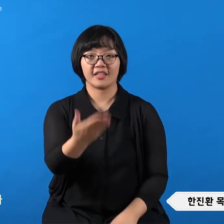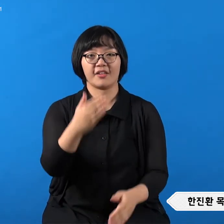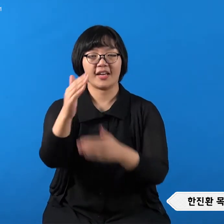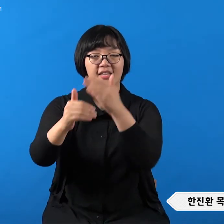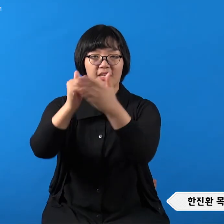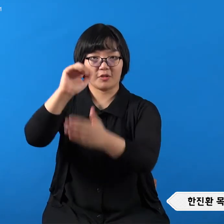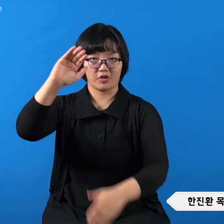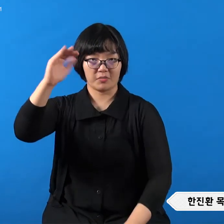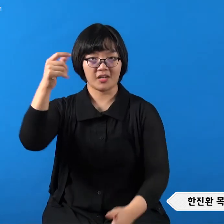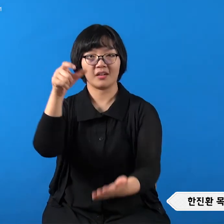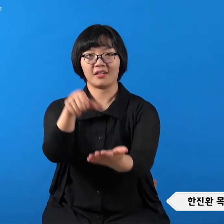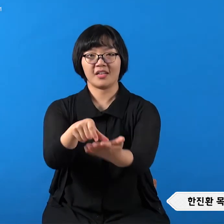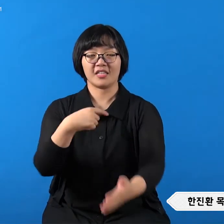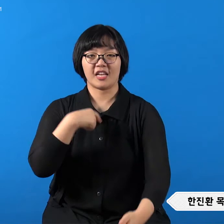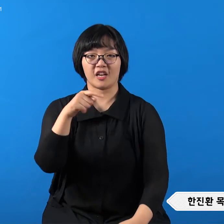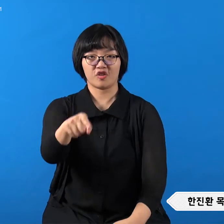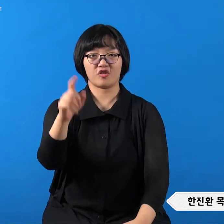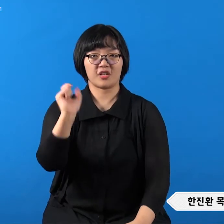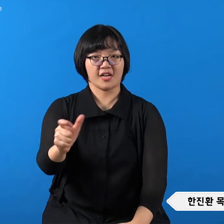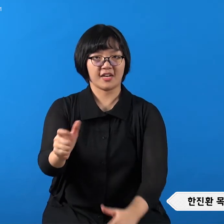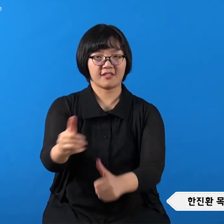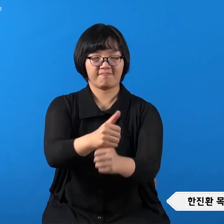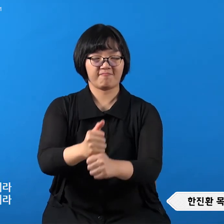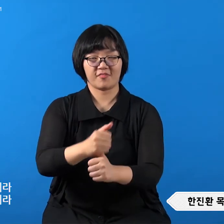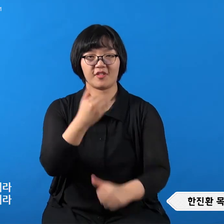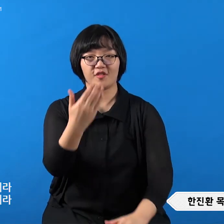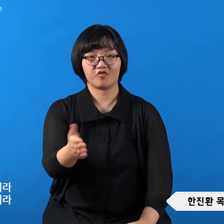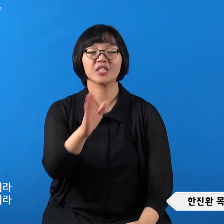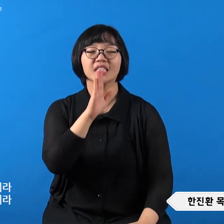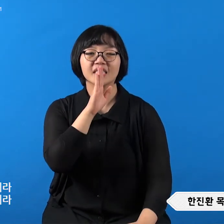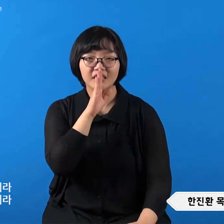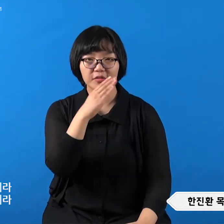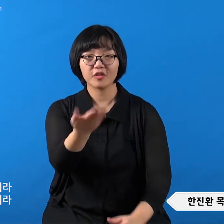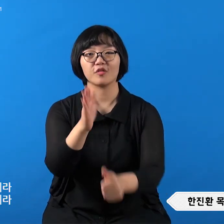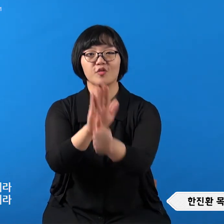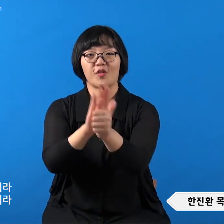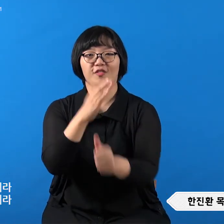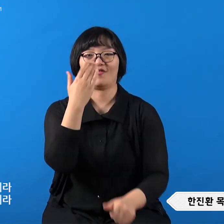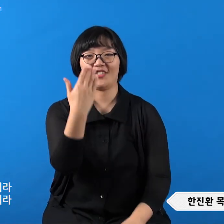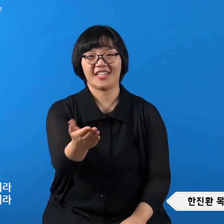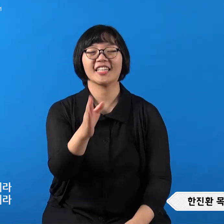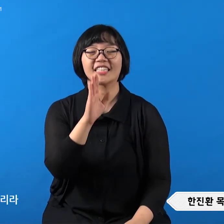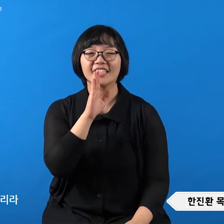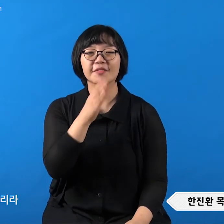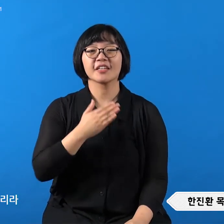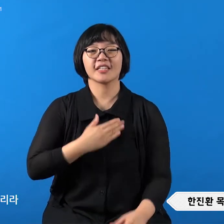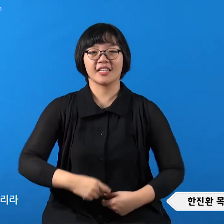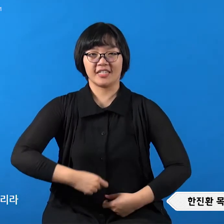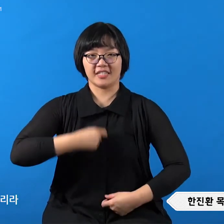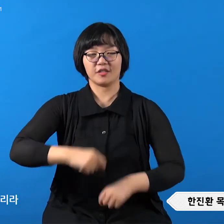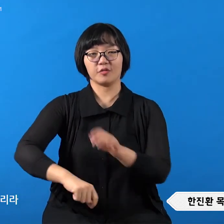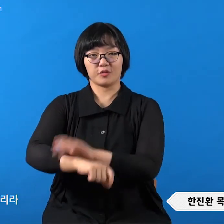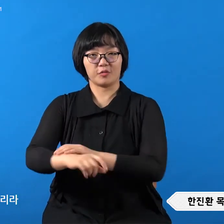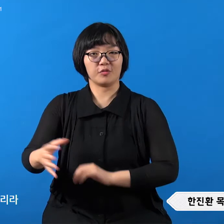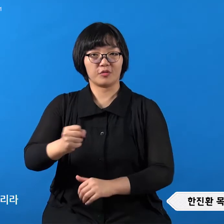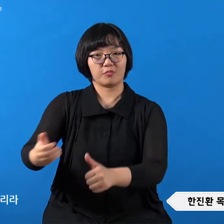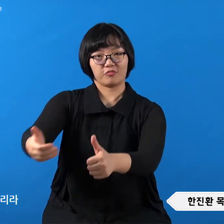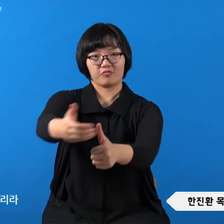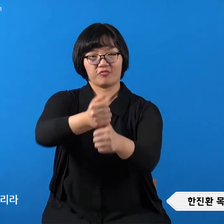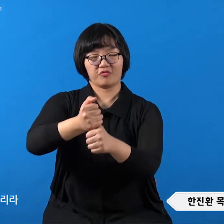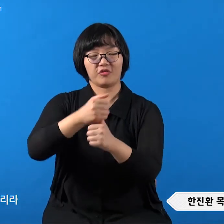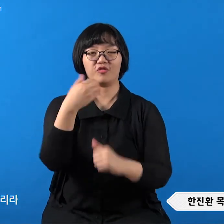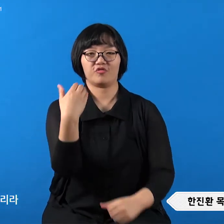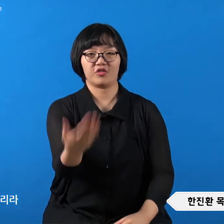내 하나님이 됨이라. 내가 너를 굳세게 하리라. 참으로 너를 도와주리라. 참으로 나의 의로운 오른손으로 너를